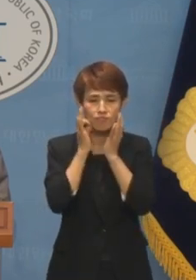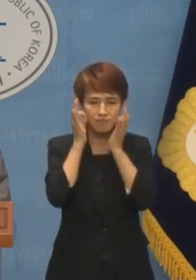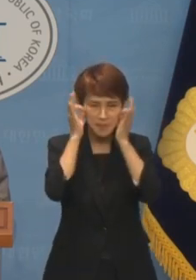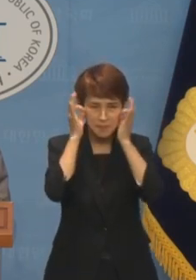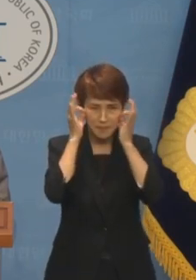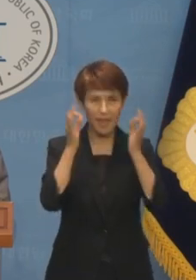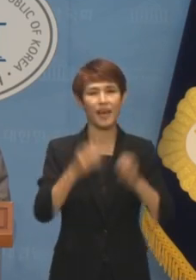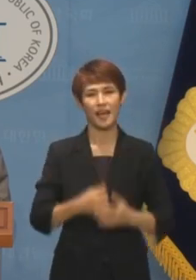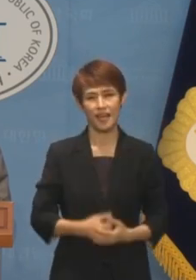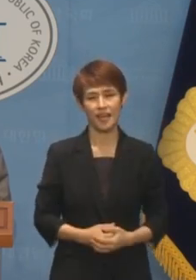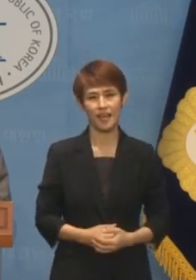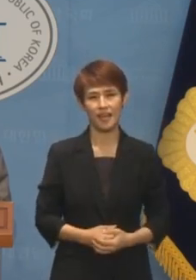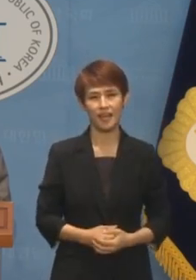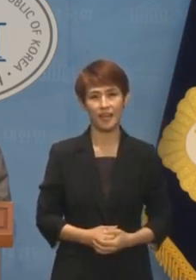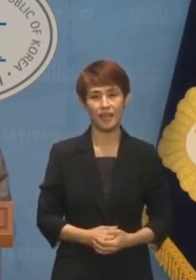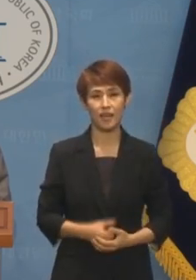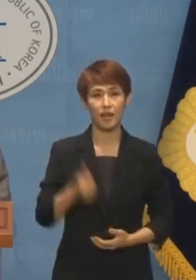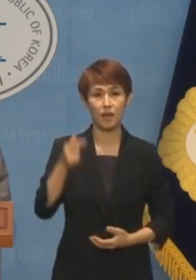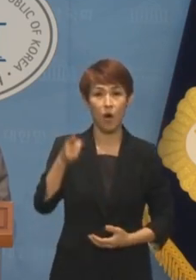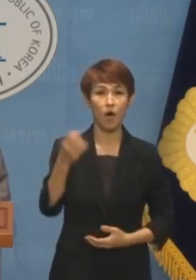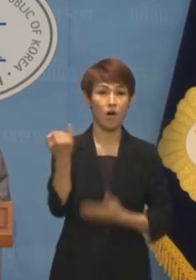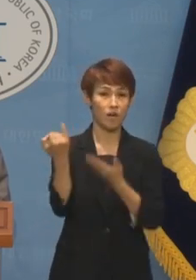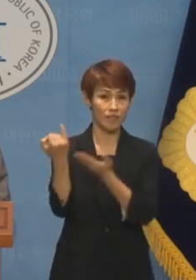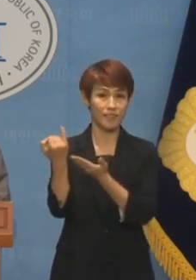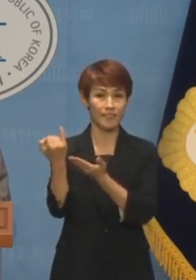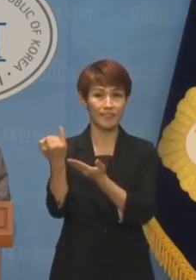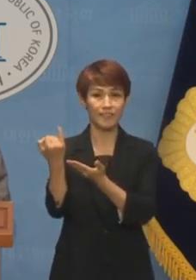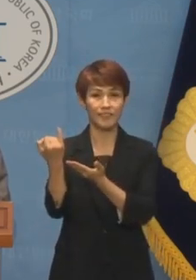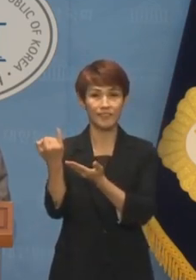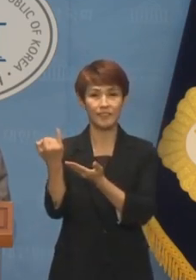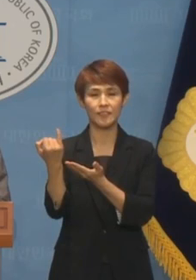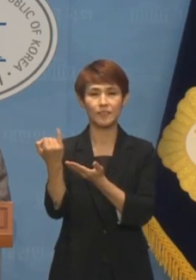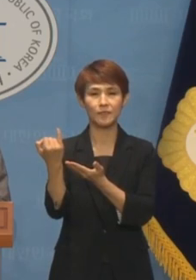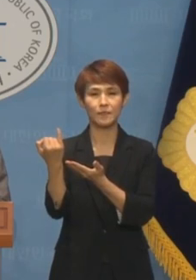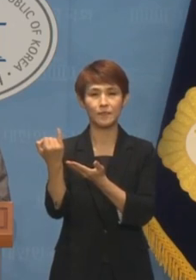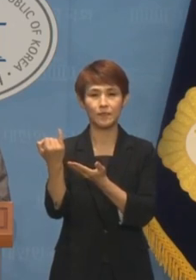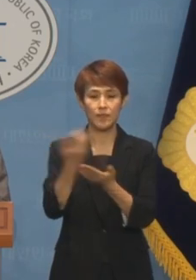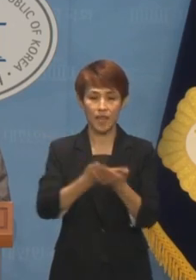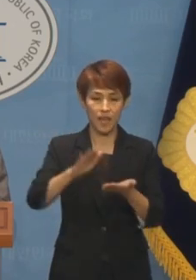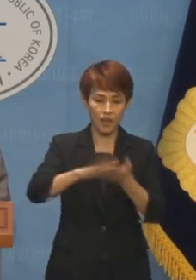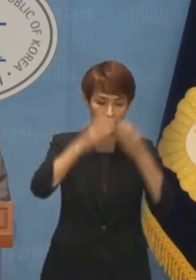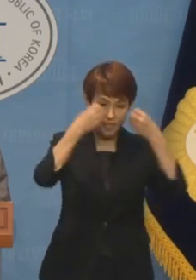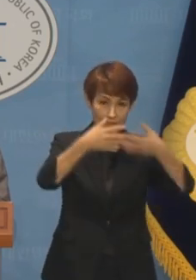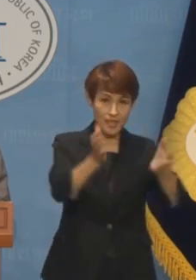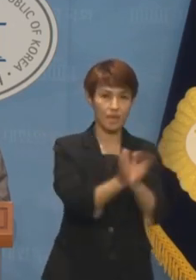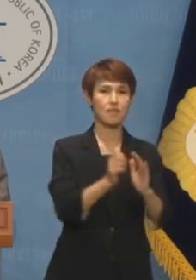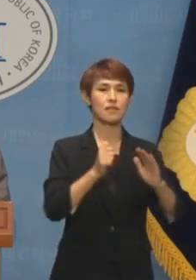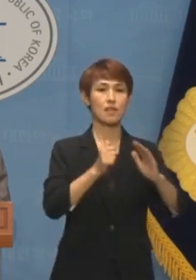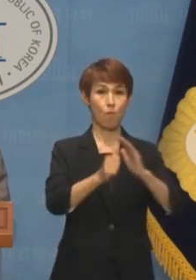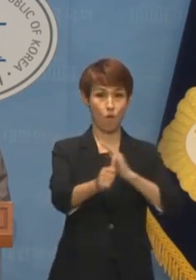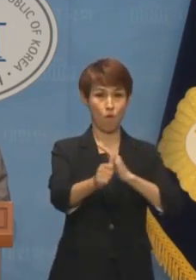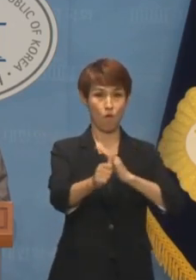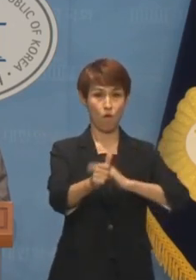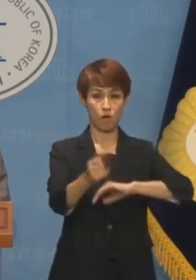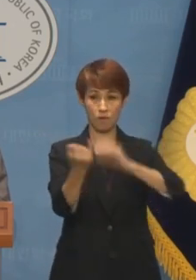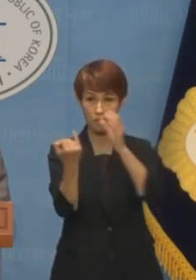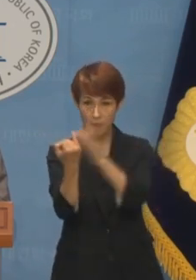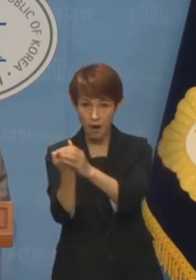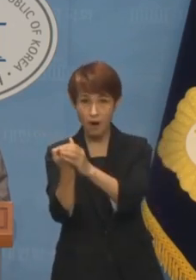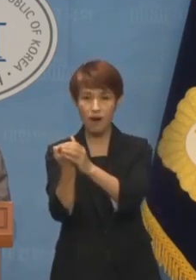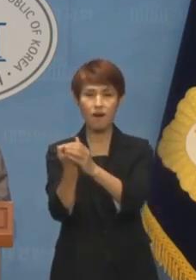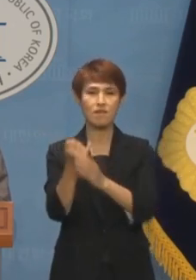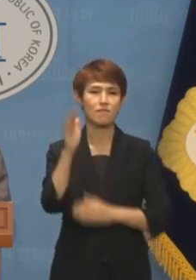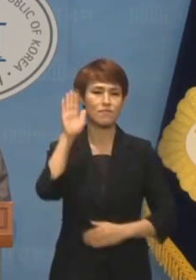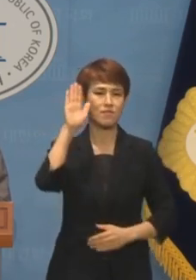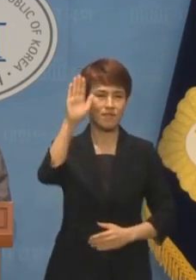정당입니다. 허은하 당대표 후보는 이러한 개혁신당의 대표로서 우리 개혁신당의